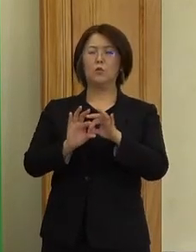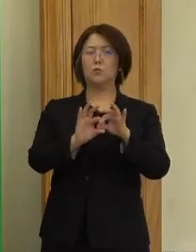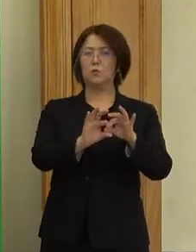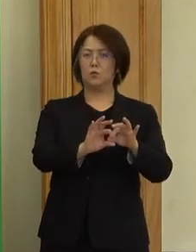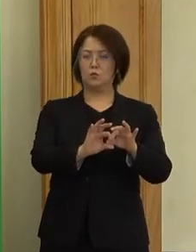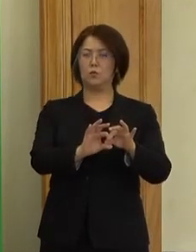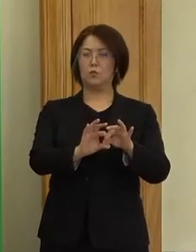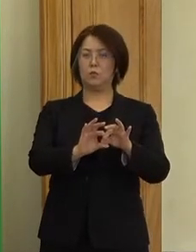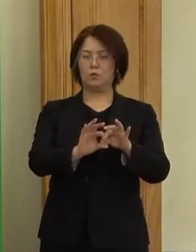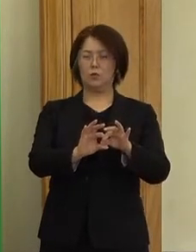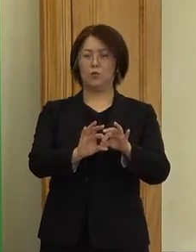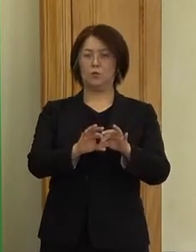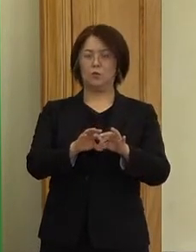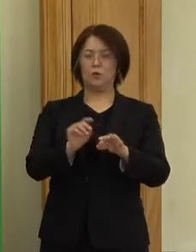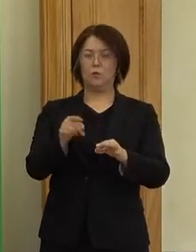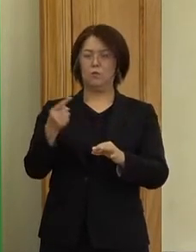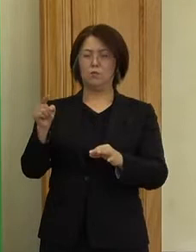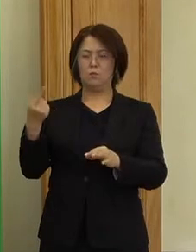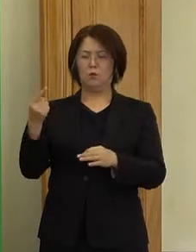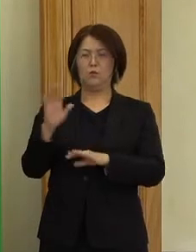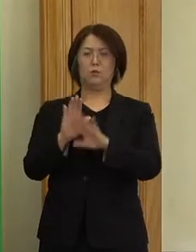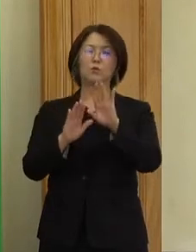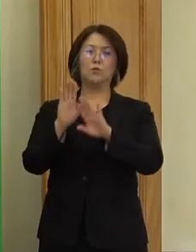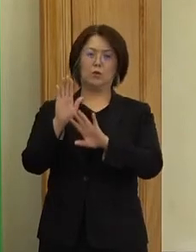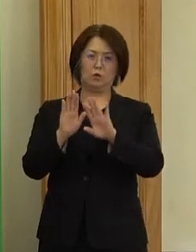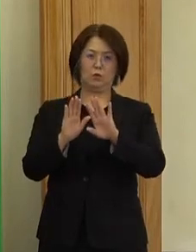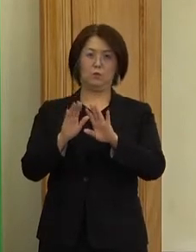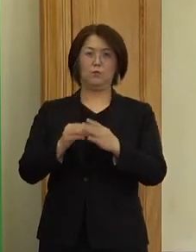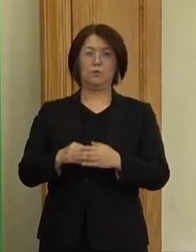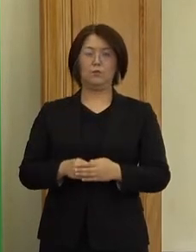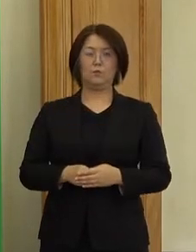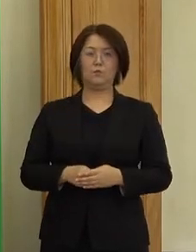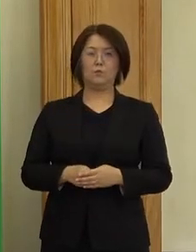を伺っておるんですけれども、